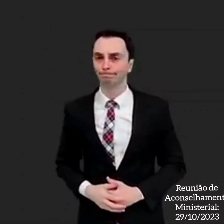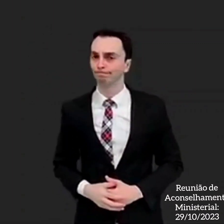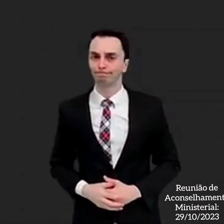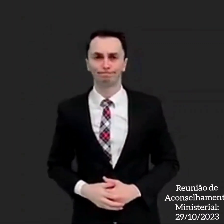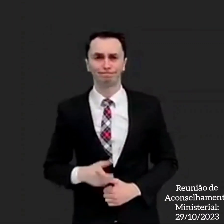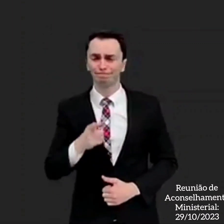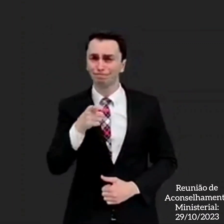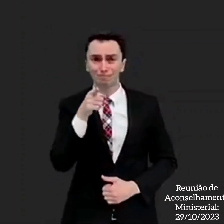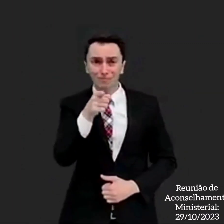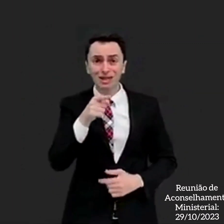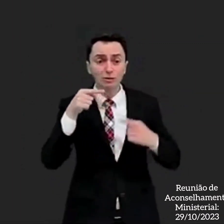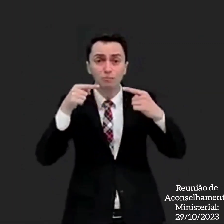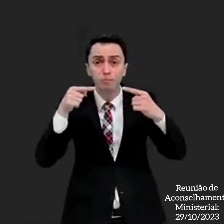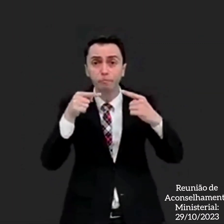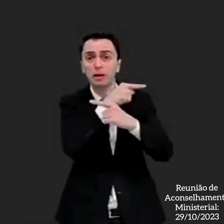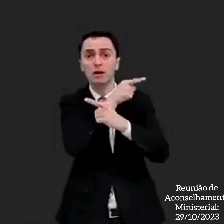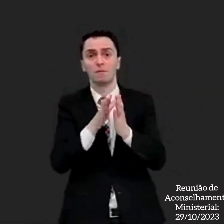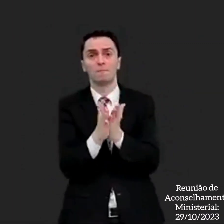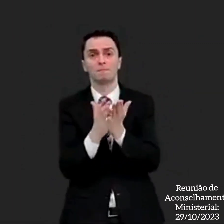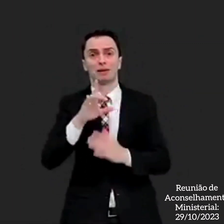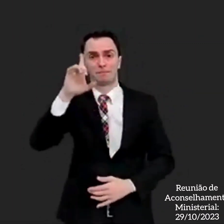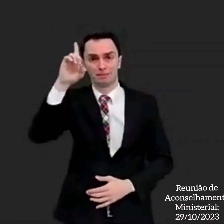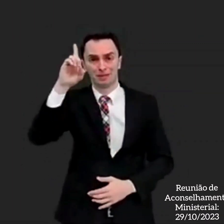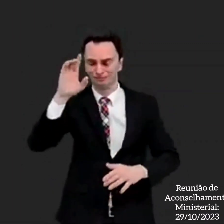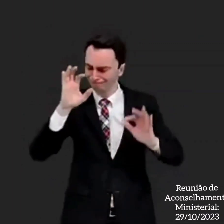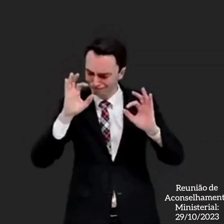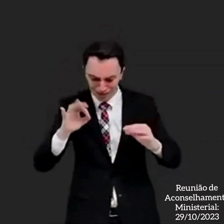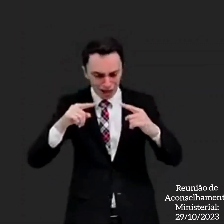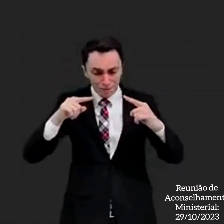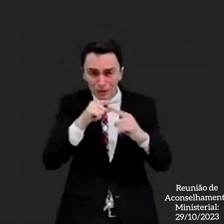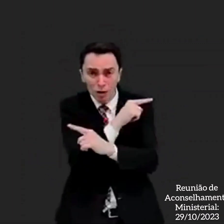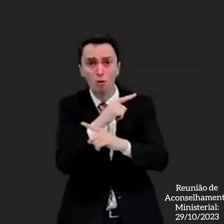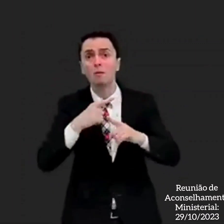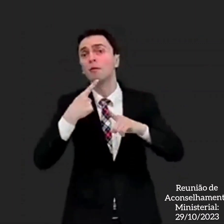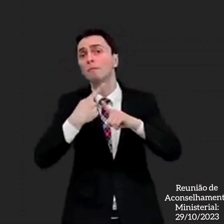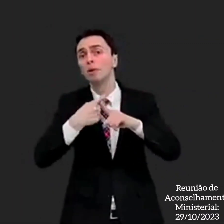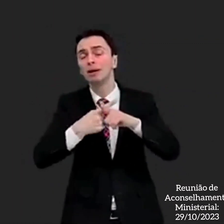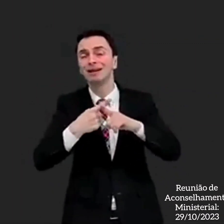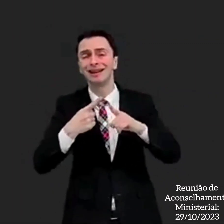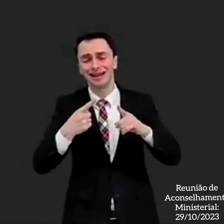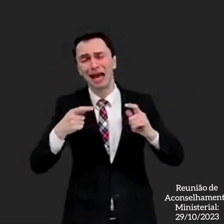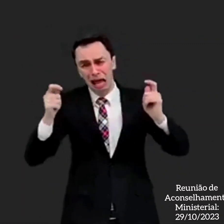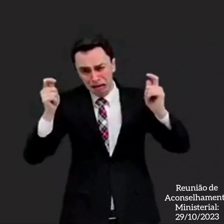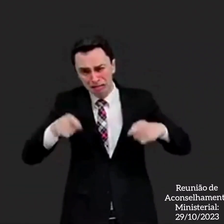e antibíblicas, por excelência, acerca do que teríamos muito o que dizer.